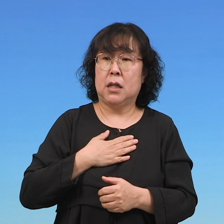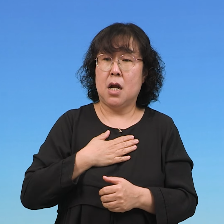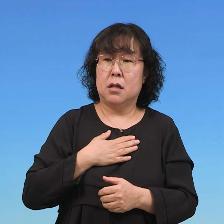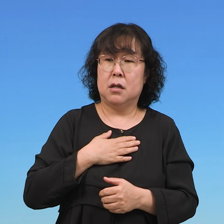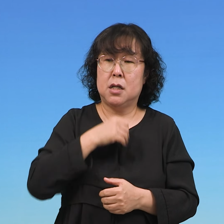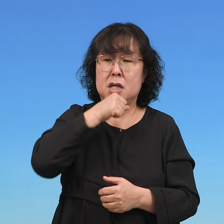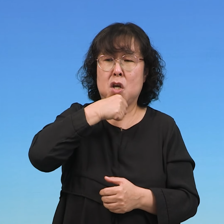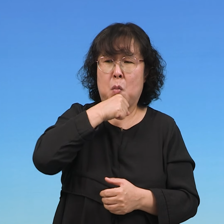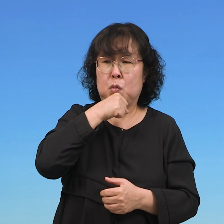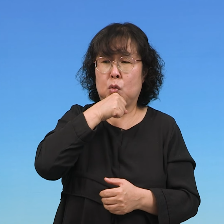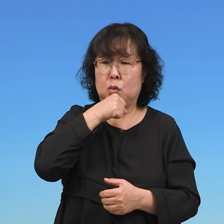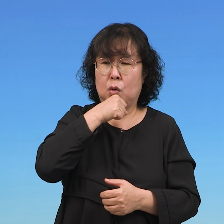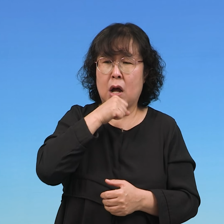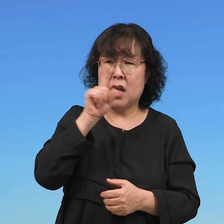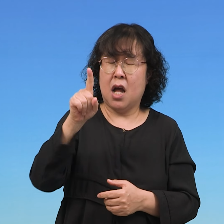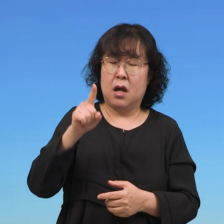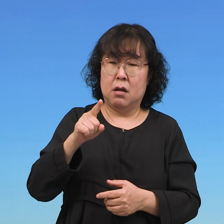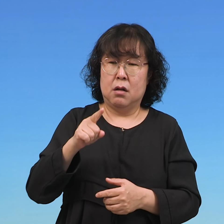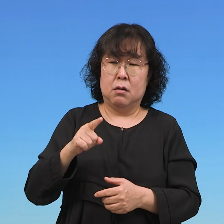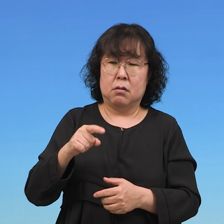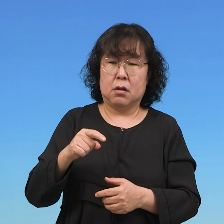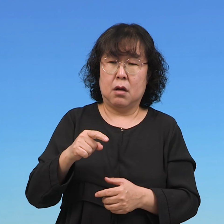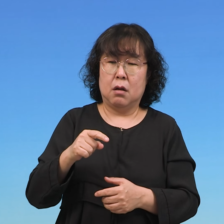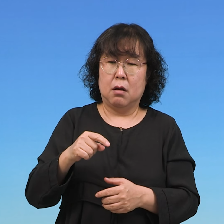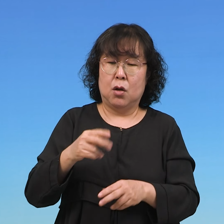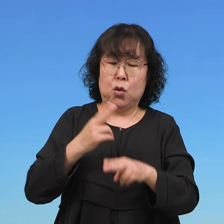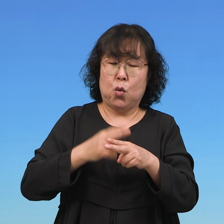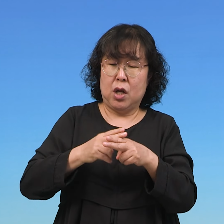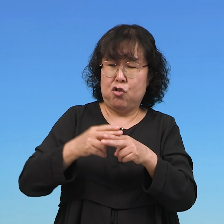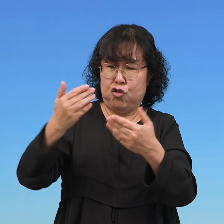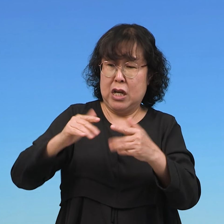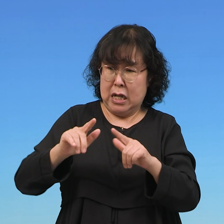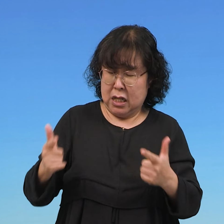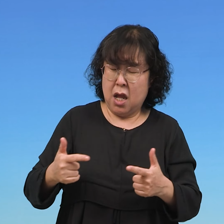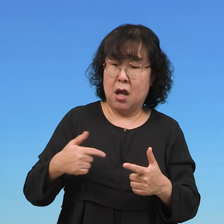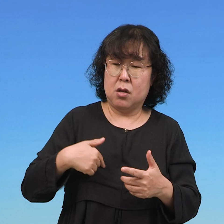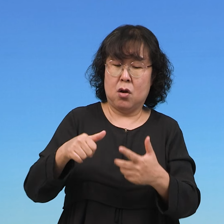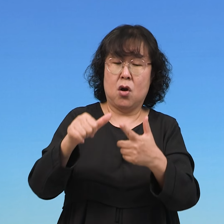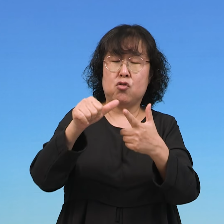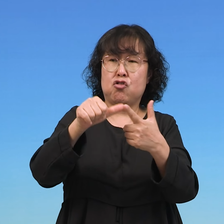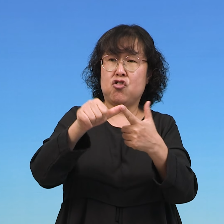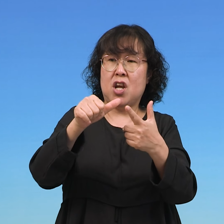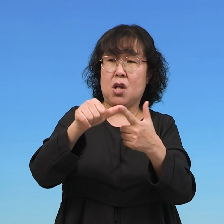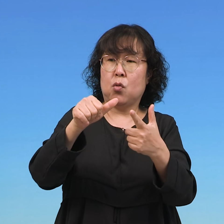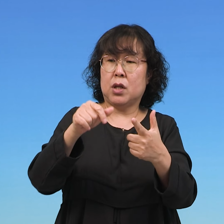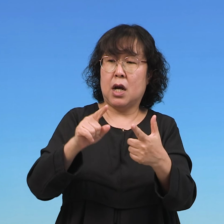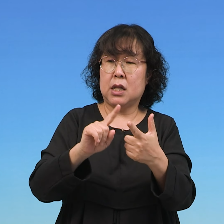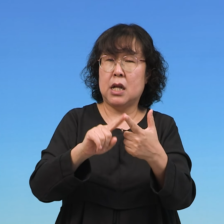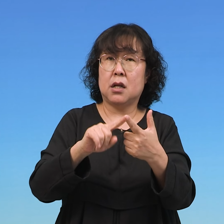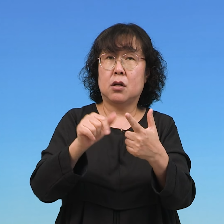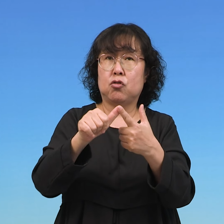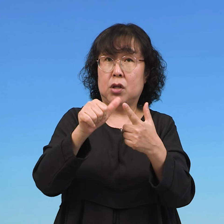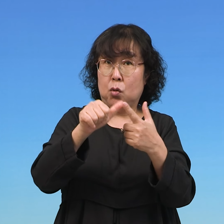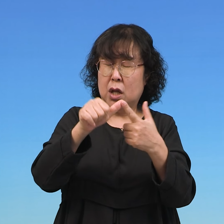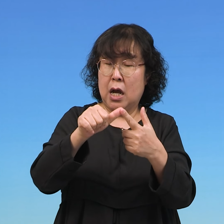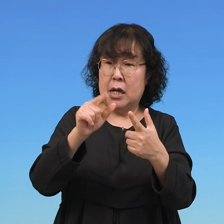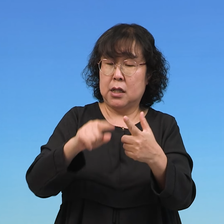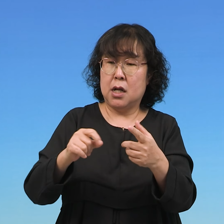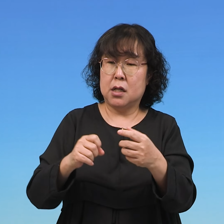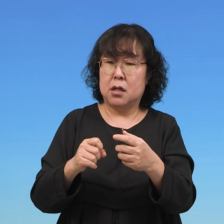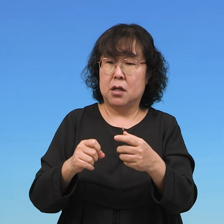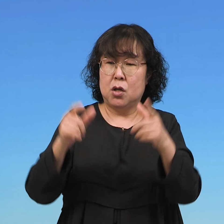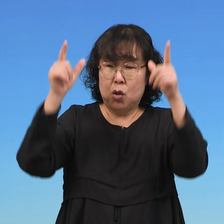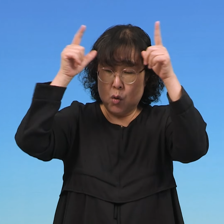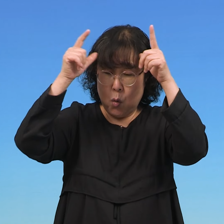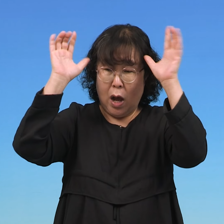나는 염소 새끼 한 마리 안 잡아주고 이 가출했다 돌아온 저 폐류나 동생한테는